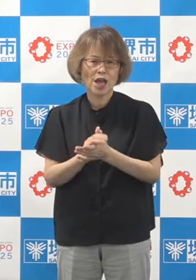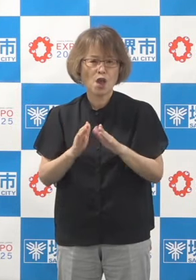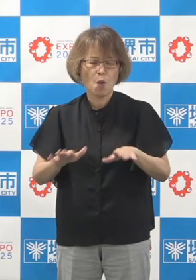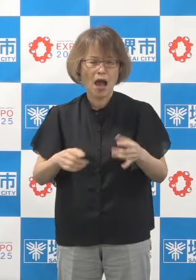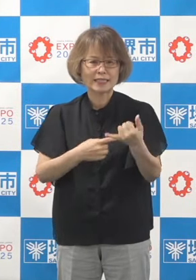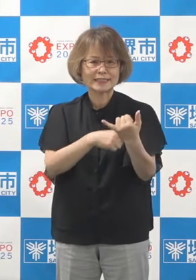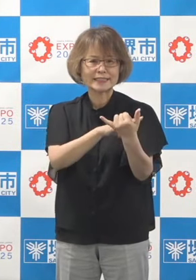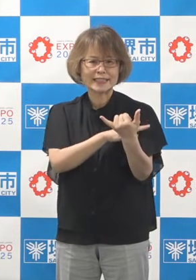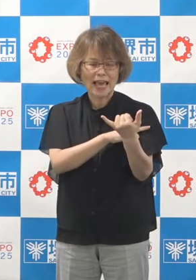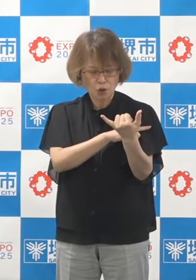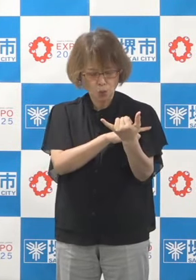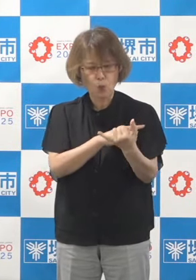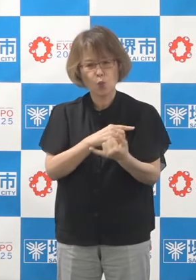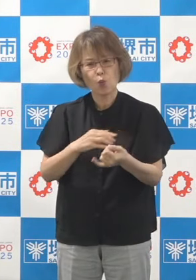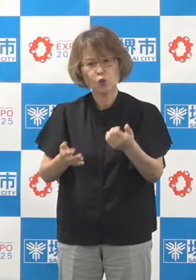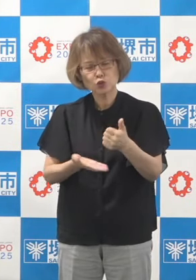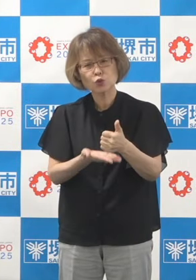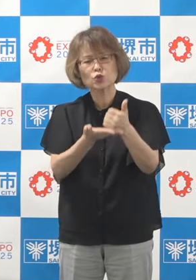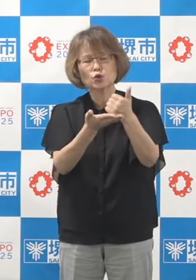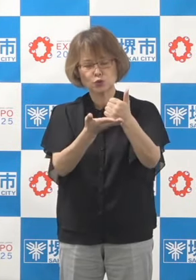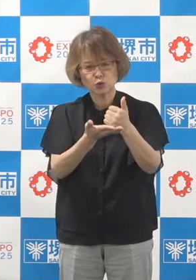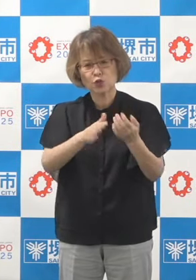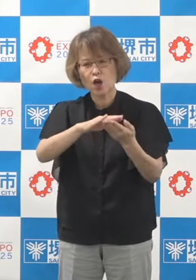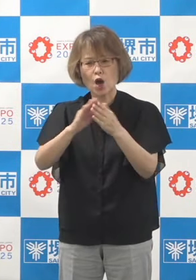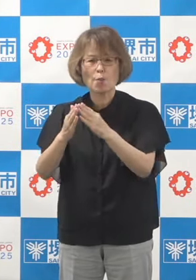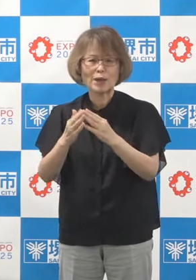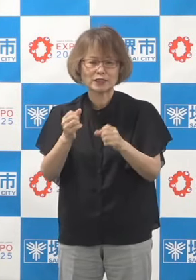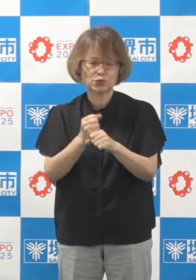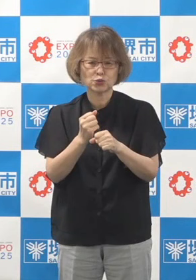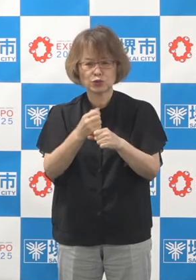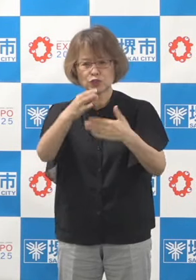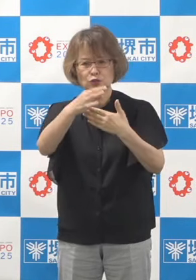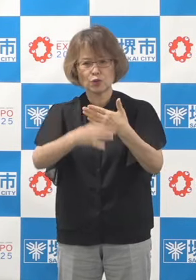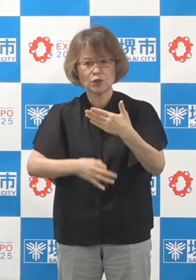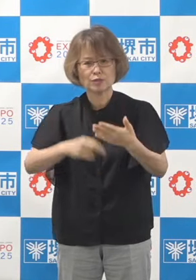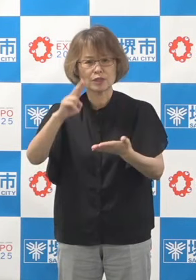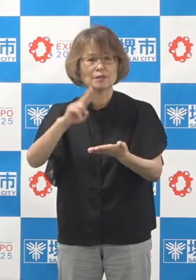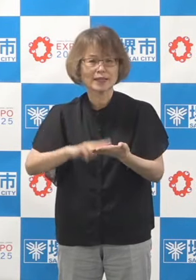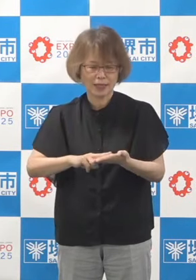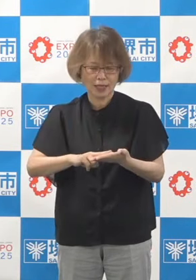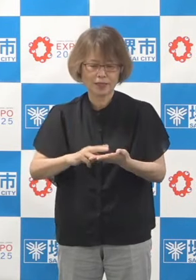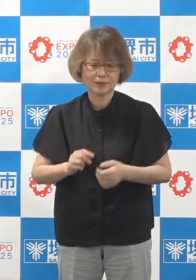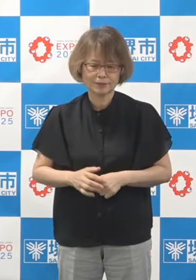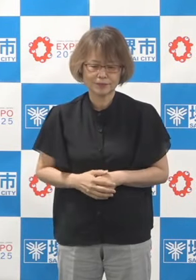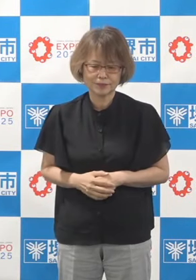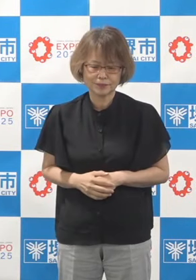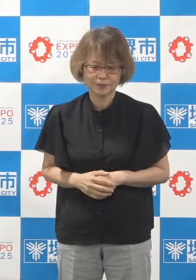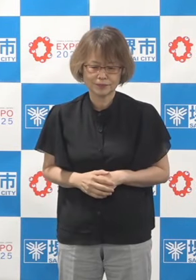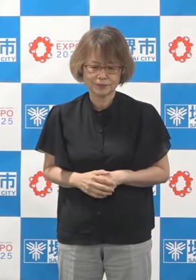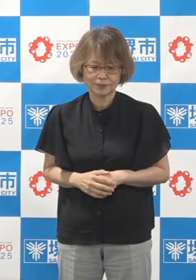と人権を尊重するまちづくり条例を施行をしています。